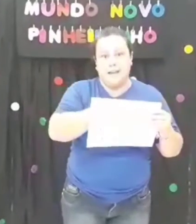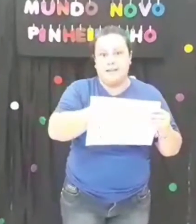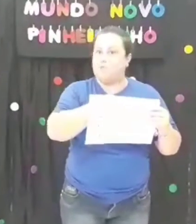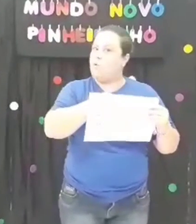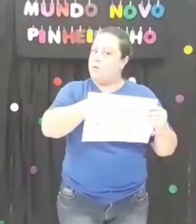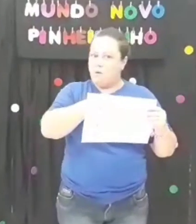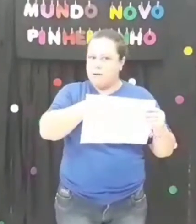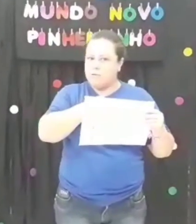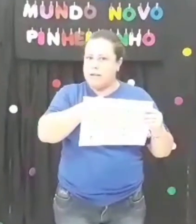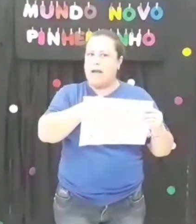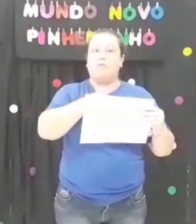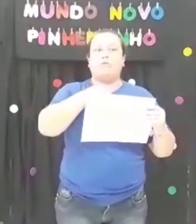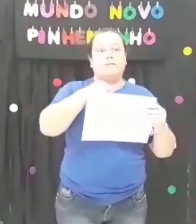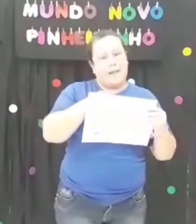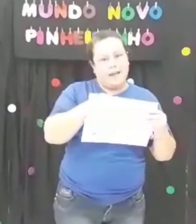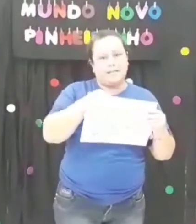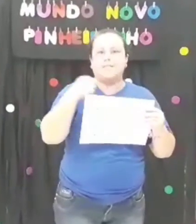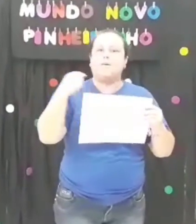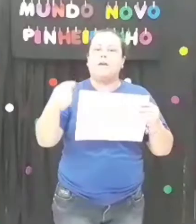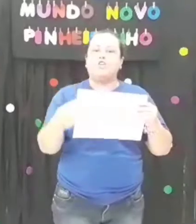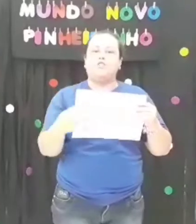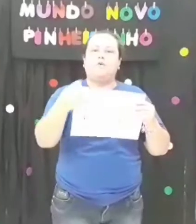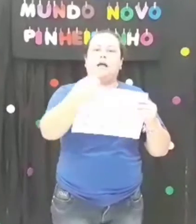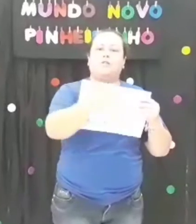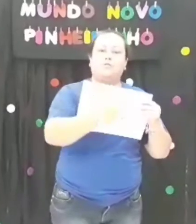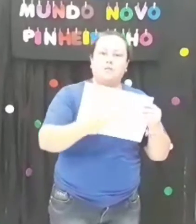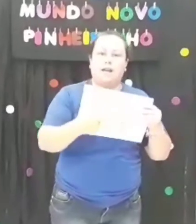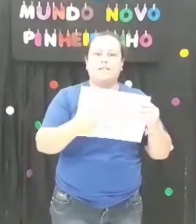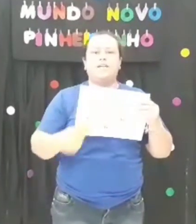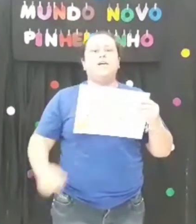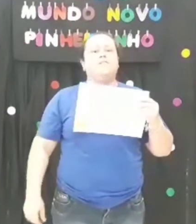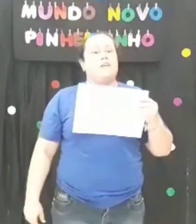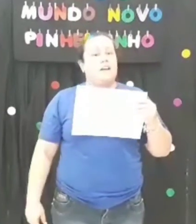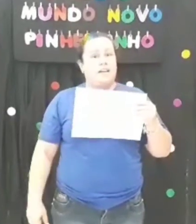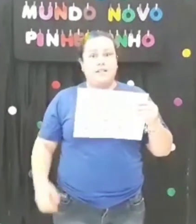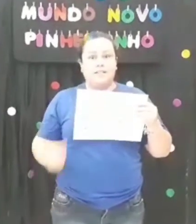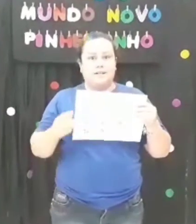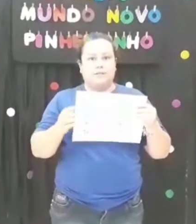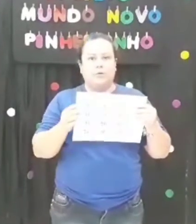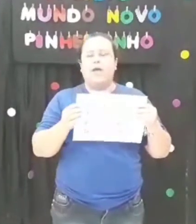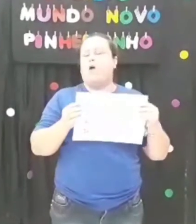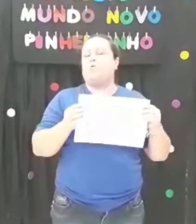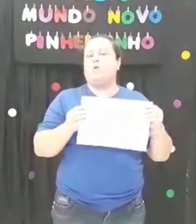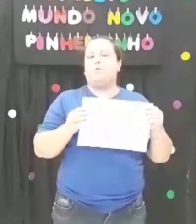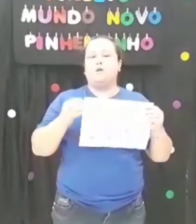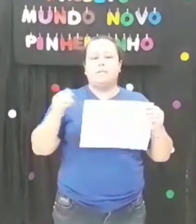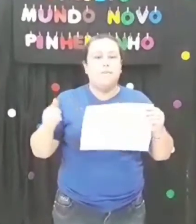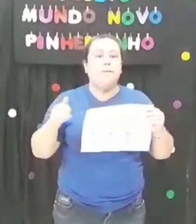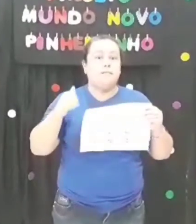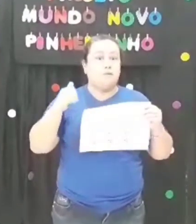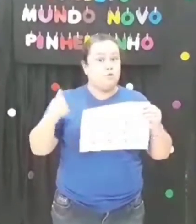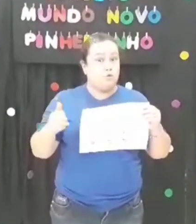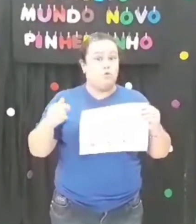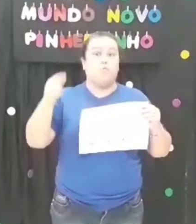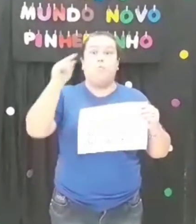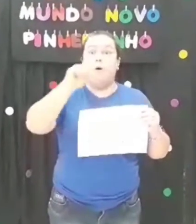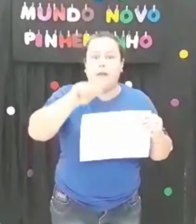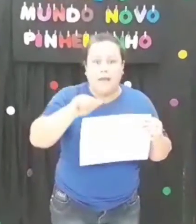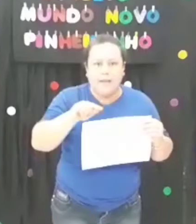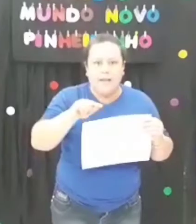1 vezes 3, qual que é o resultado? 3. Então, quem tiver ao lado do 3, vai anexando. É um dominó simples e gostoso. Porém,